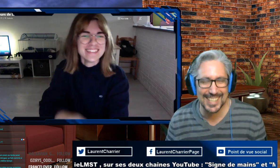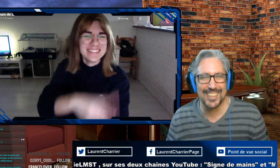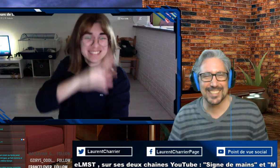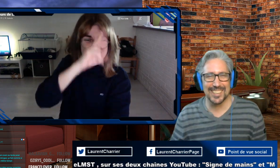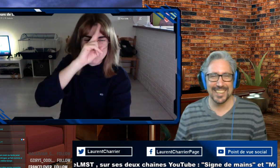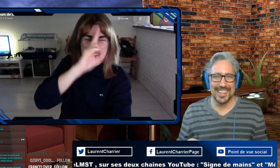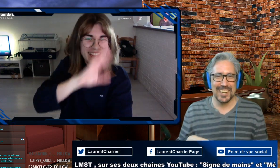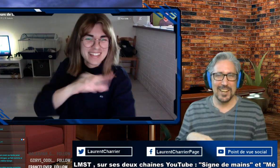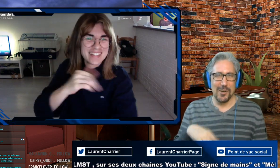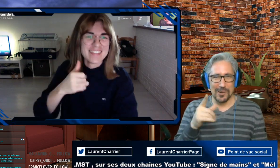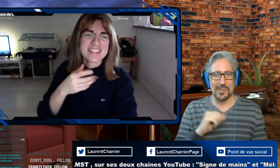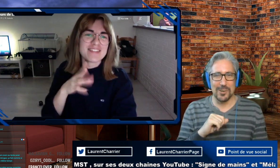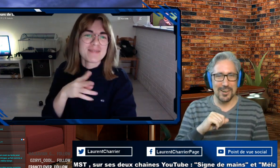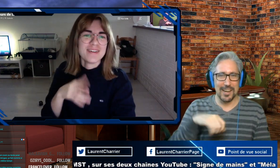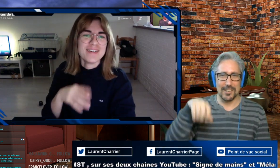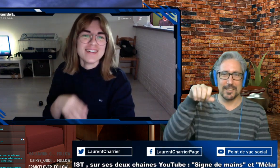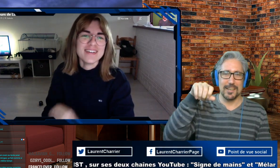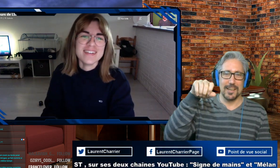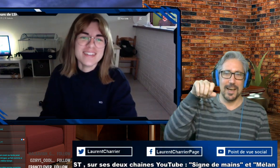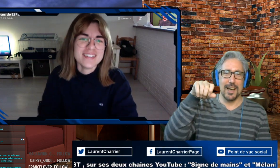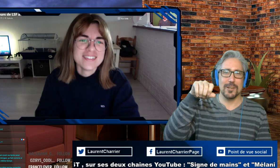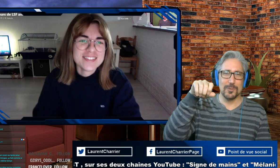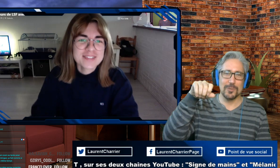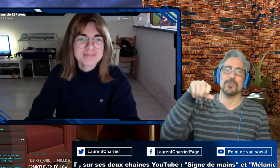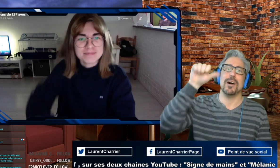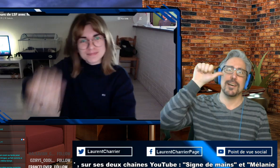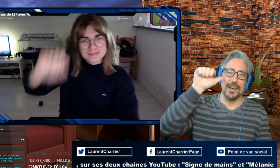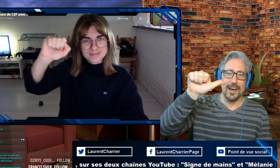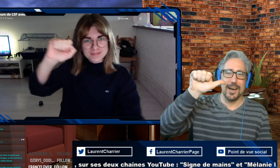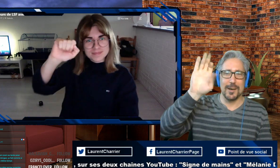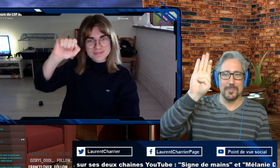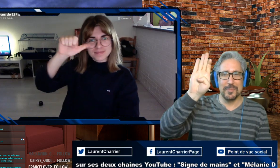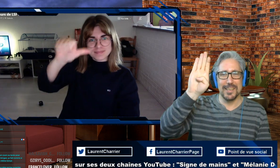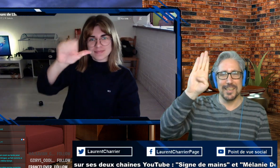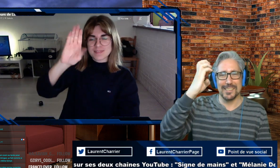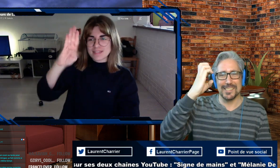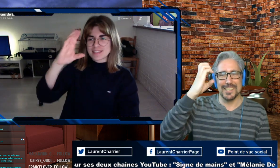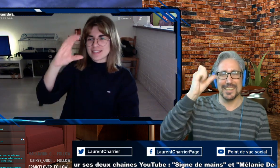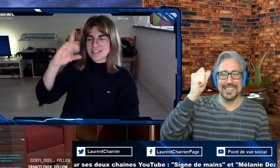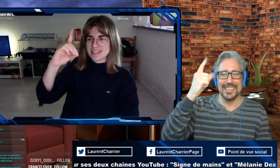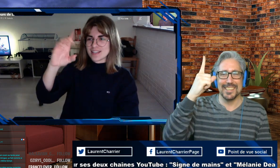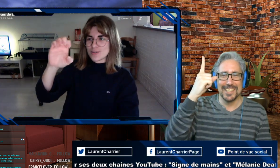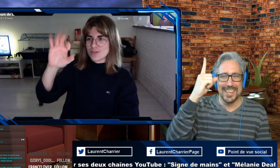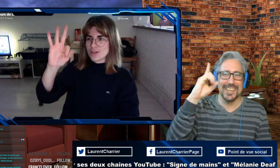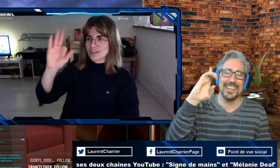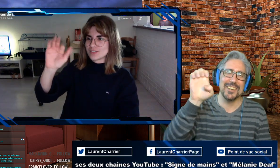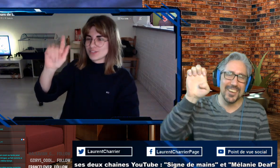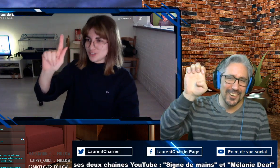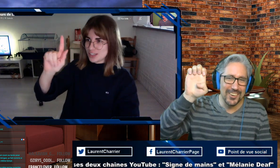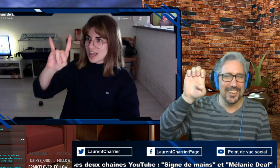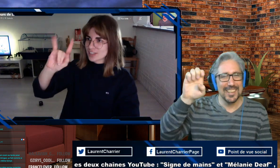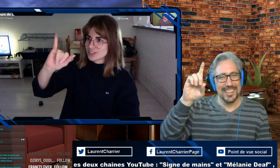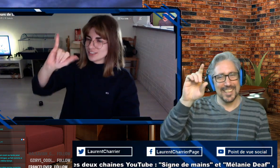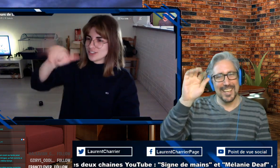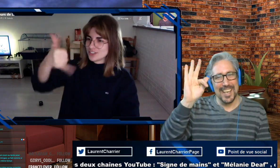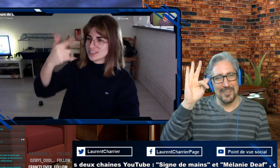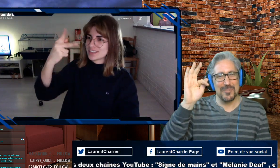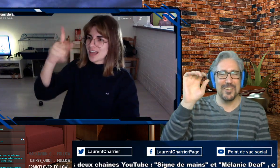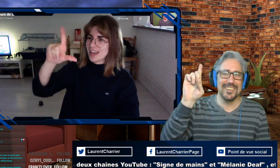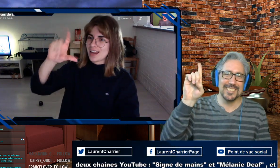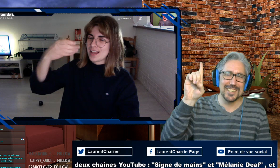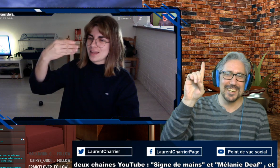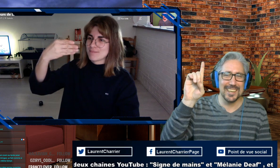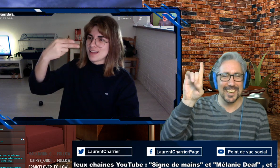méchante! On essaie encore. 1, 2, 3. A, B, C, D, E,